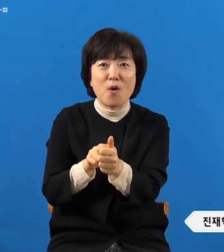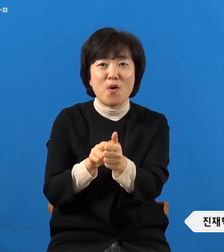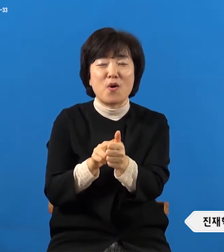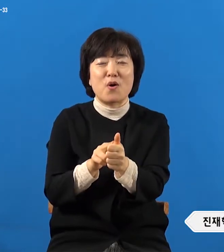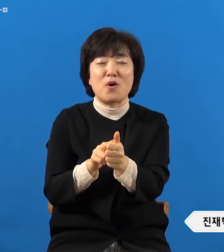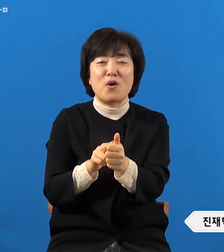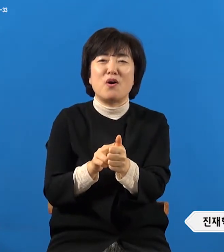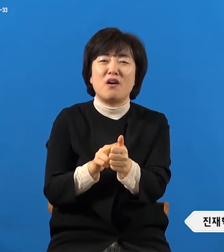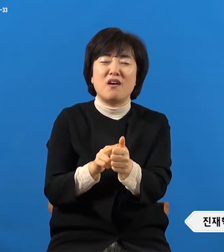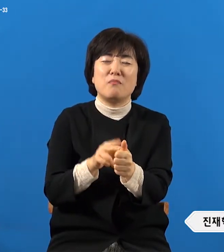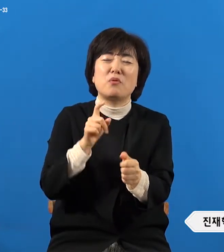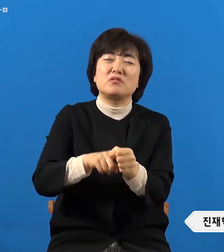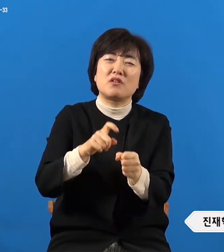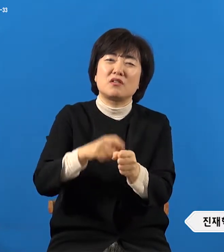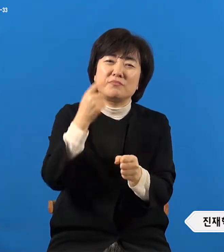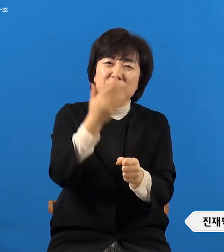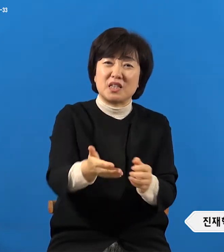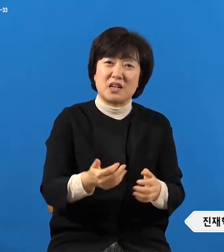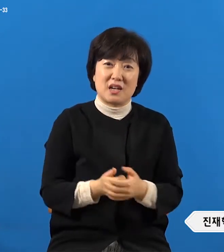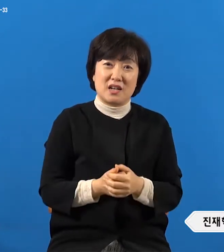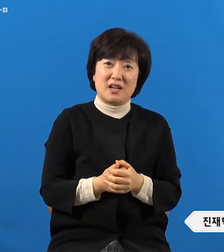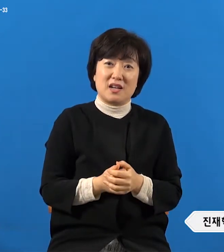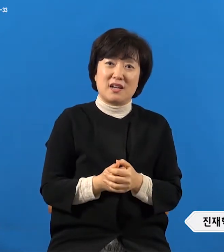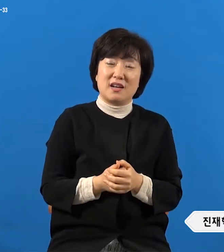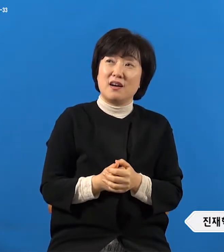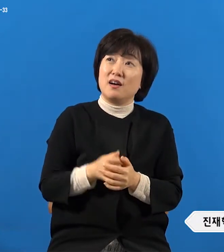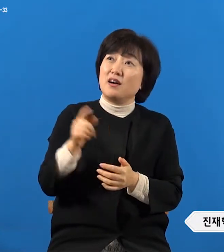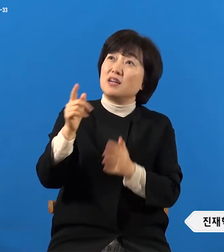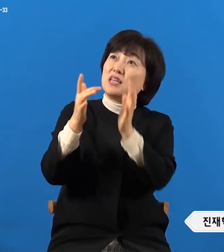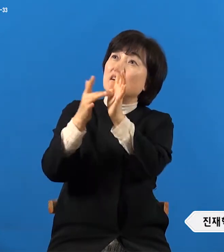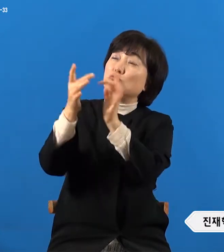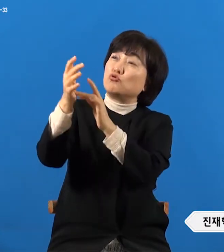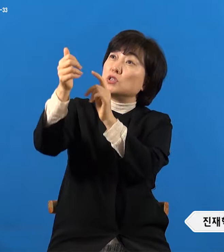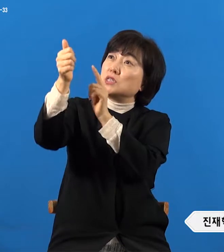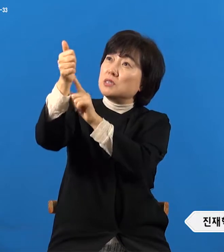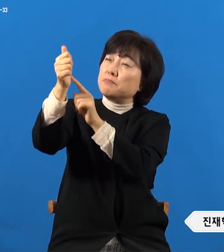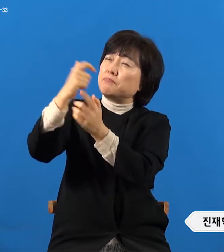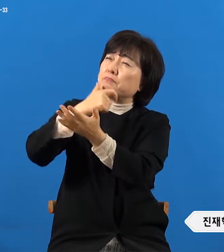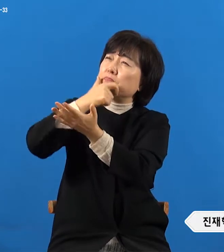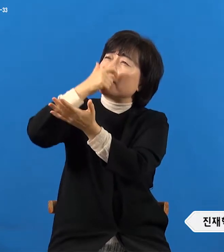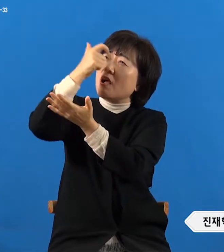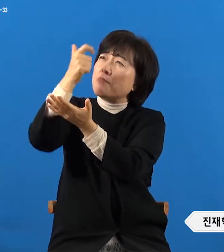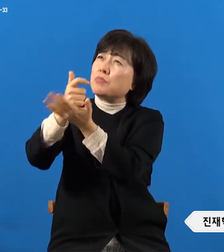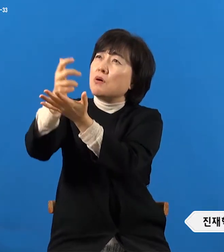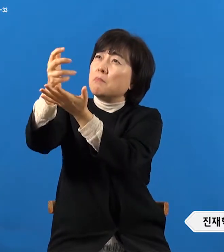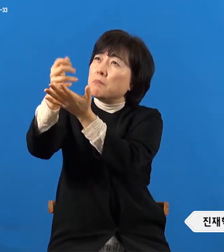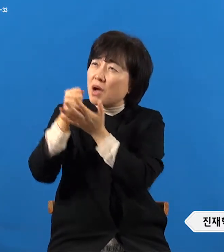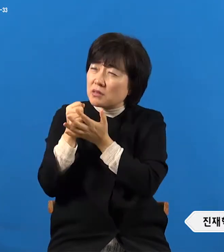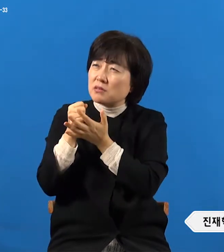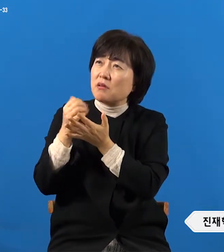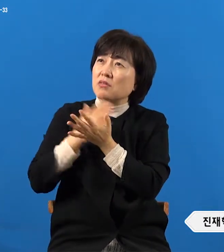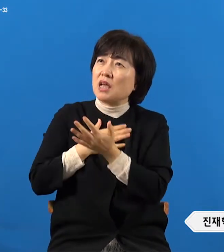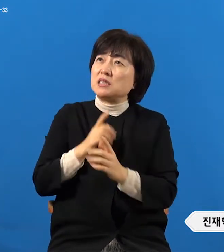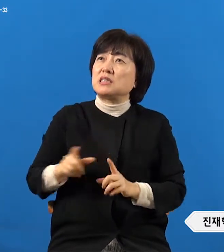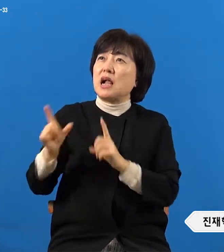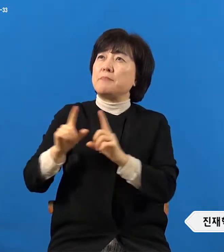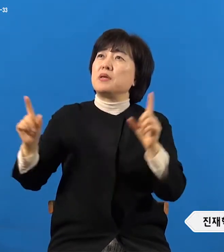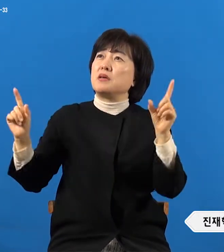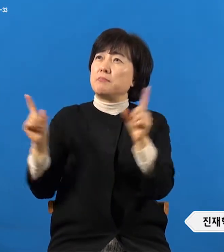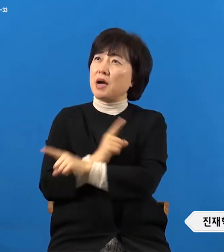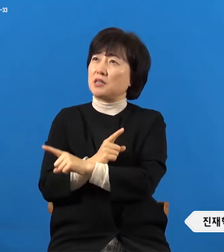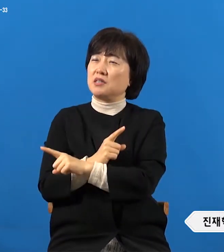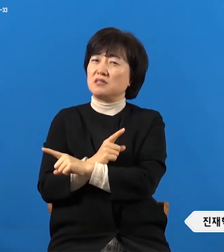아니라 주님을 향해 변화되는 트랜스포메이션, 삶의 변화가 우리 삶의 신앙의